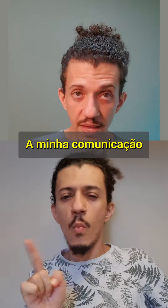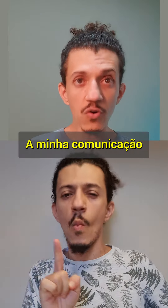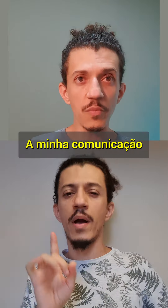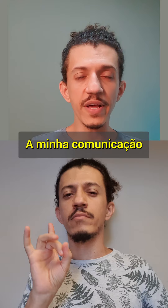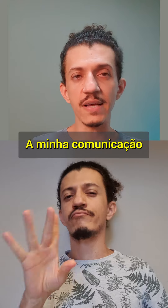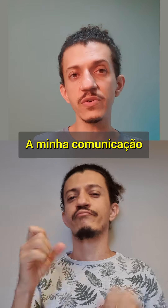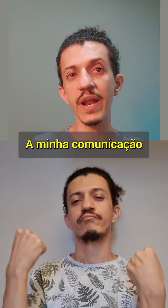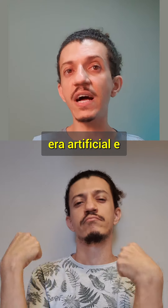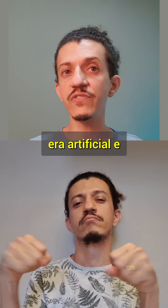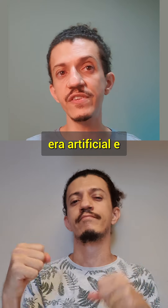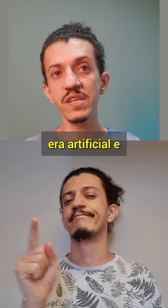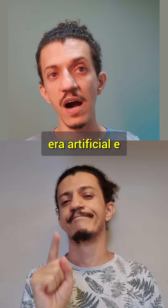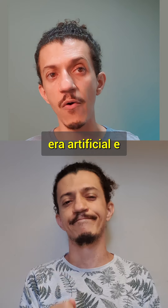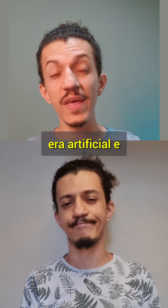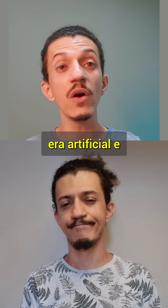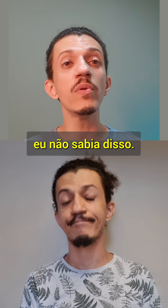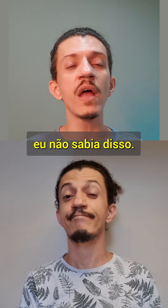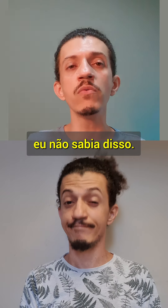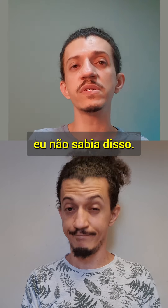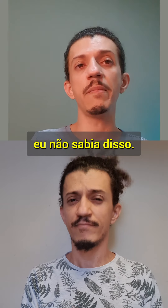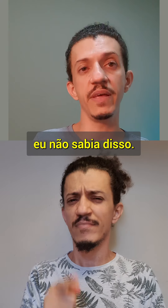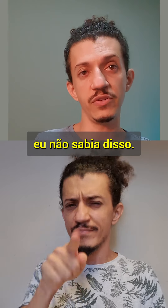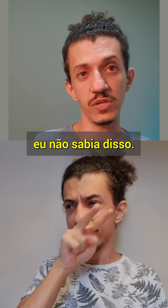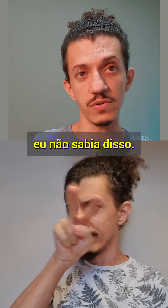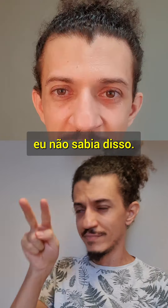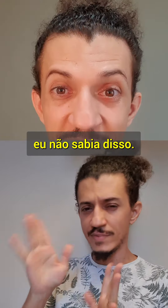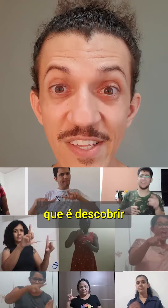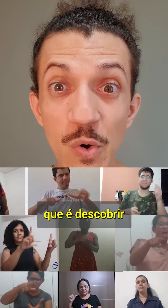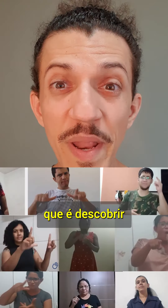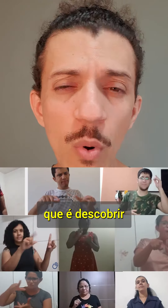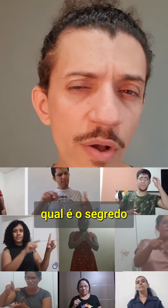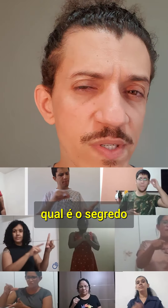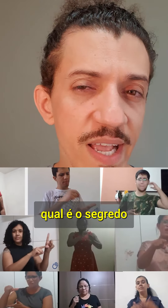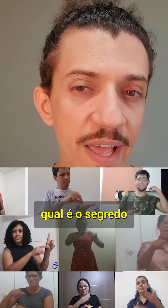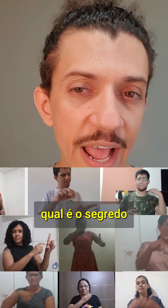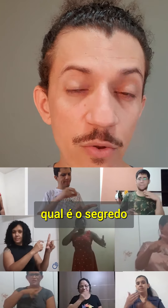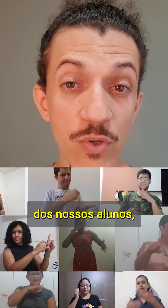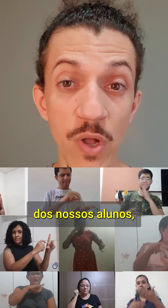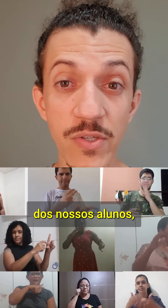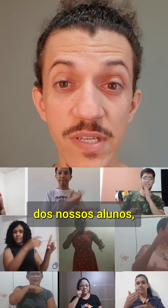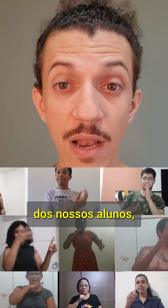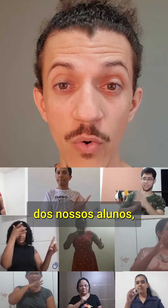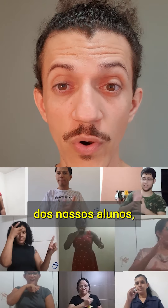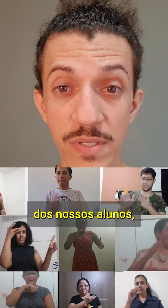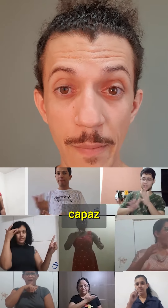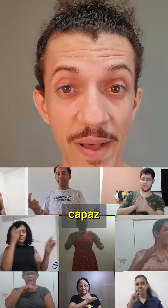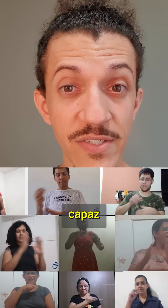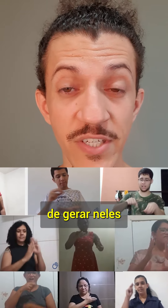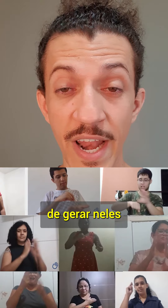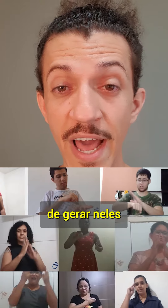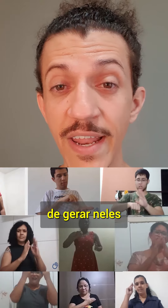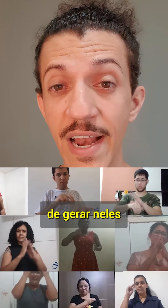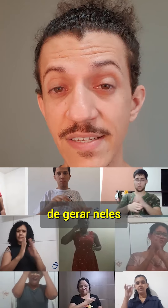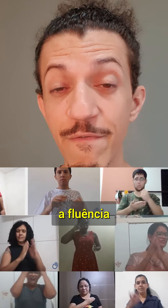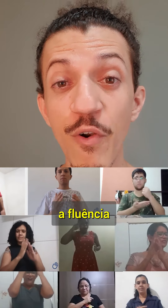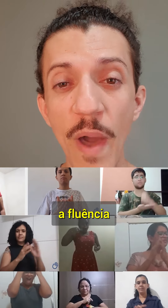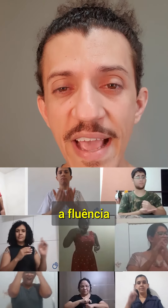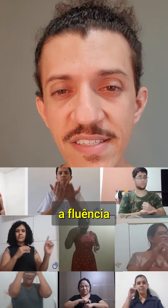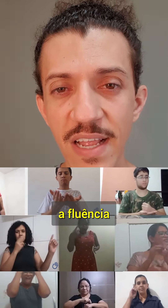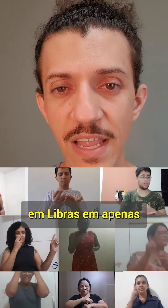minha comunicação era artificial e eu não sabia disso. Quer descobrir qual é o segredo dos nossos alunos capazes de gerar neles a fluência em